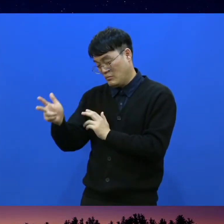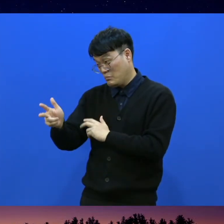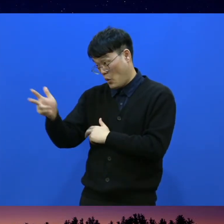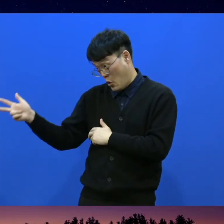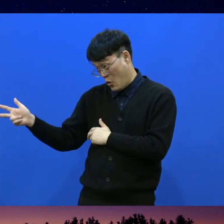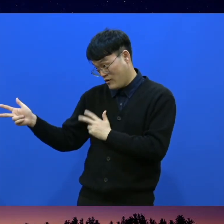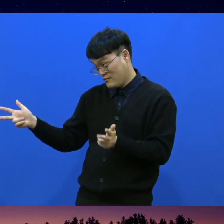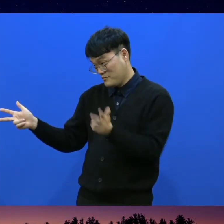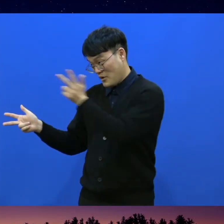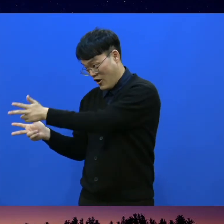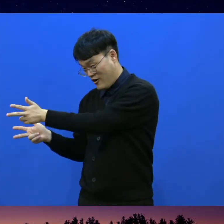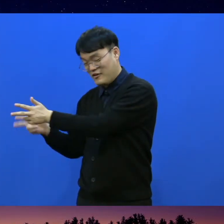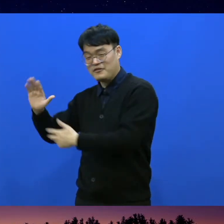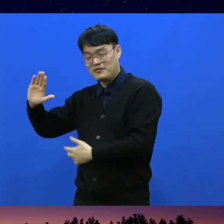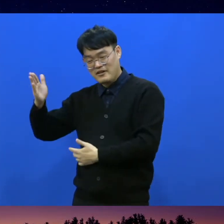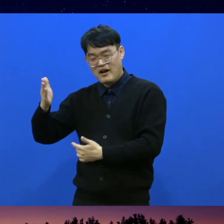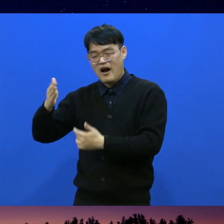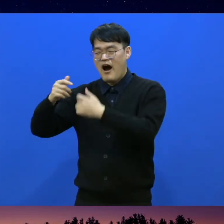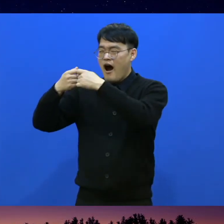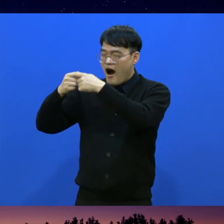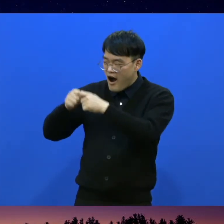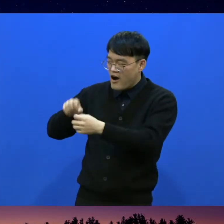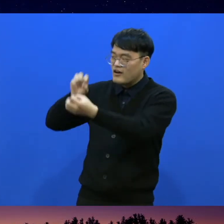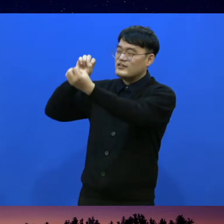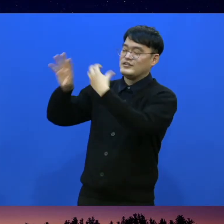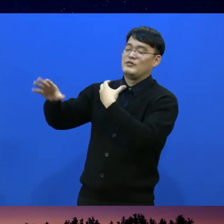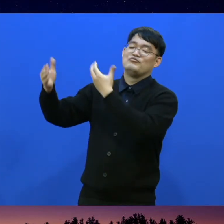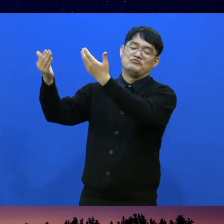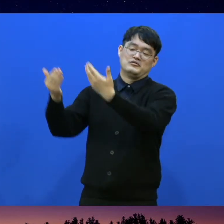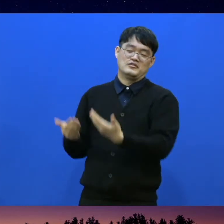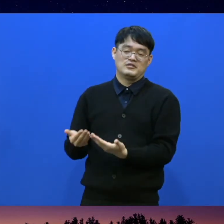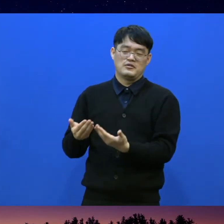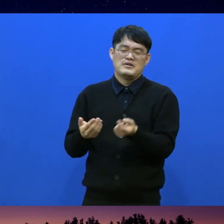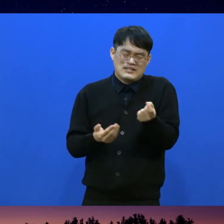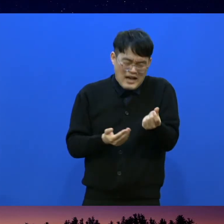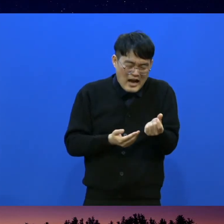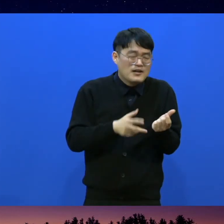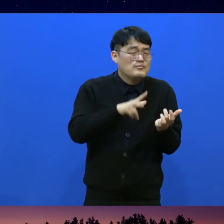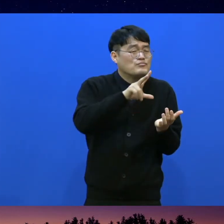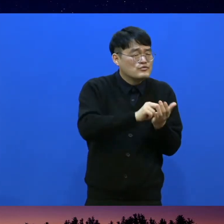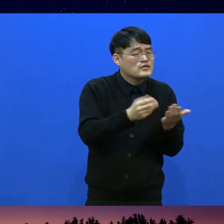구체적으로 역사하시는 하나님. 구체적으로 하나님을 경험하라는 거죠.